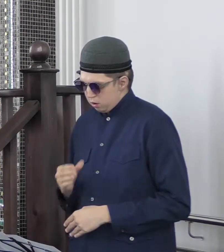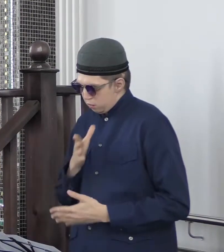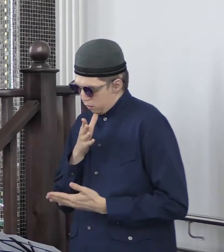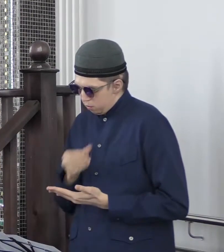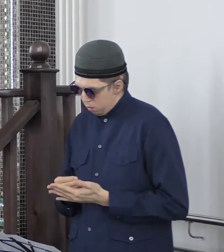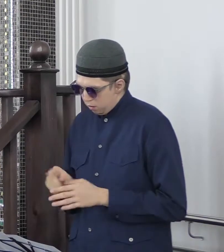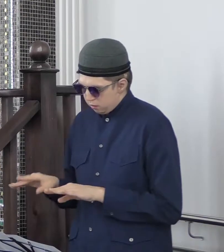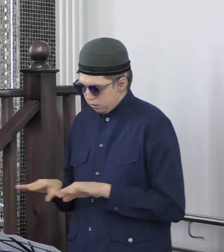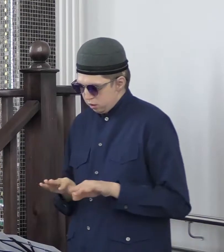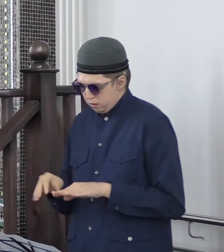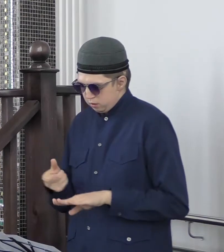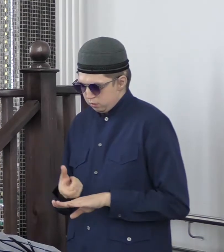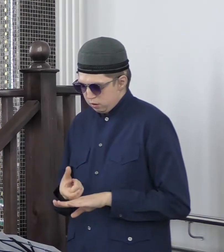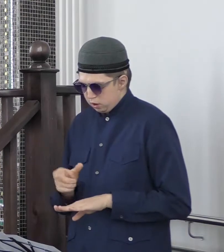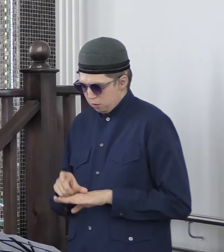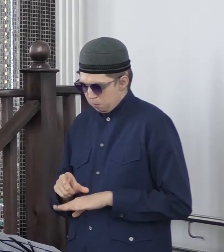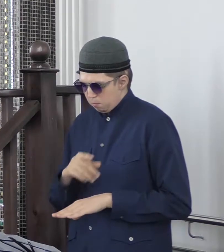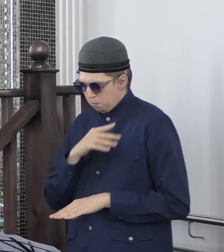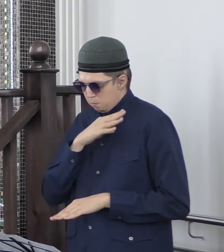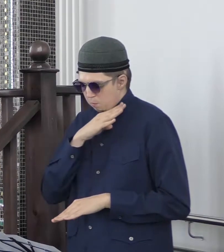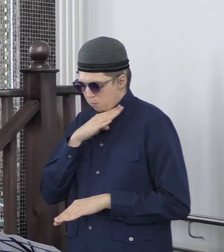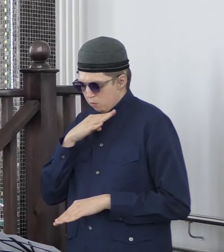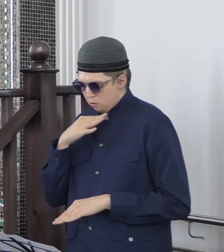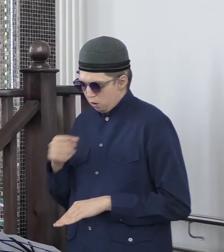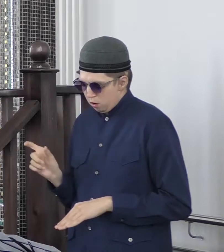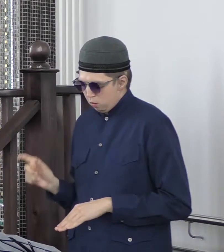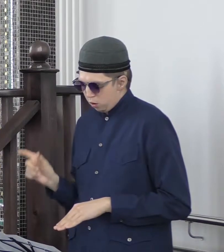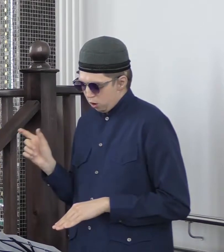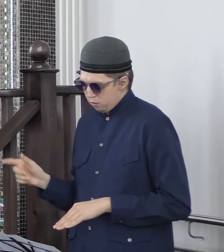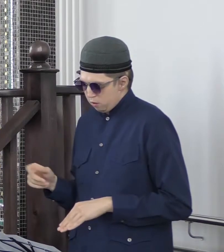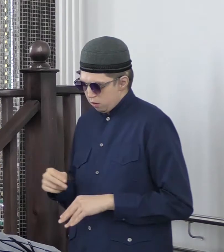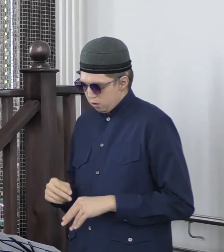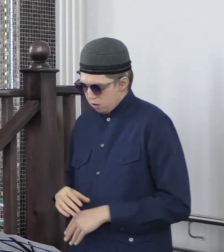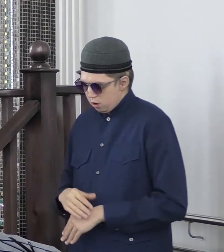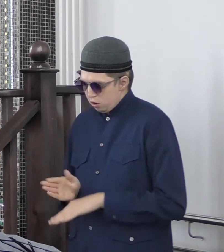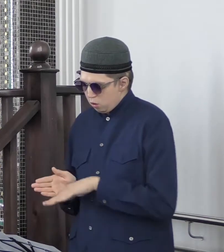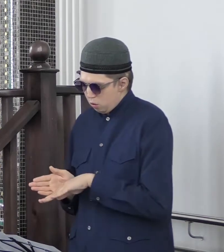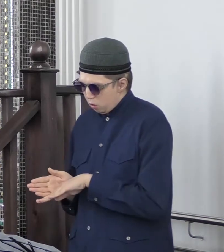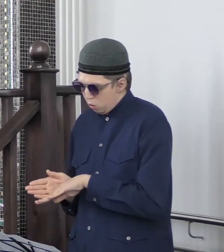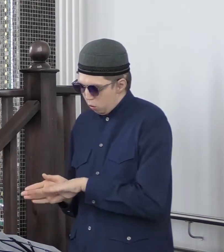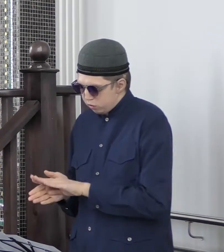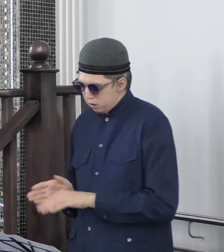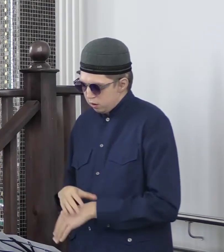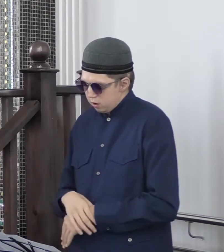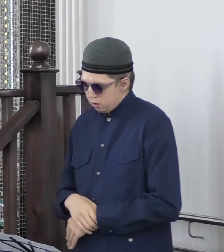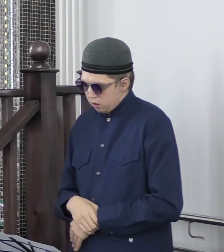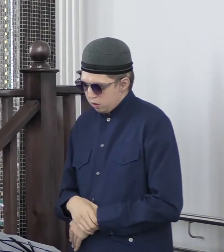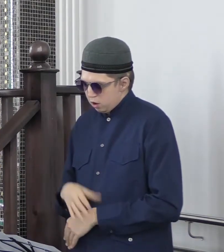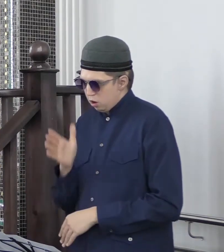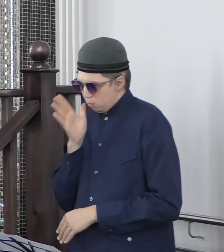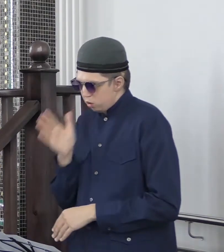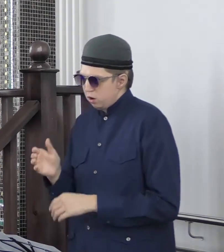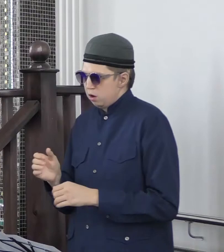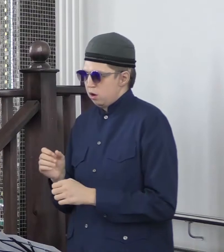iyidir. Fakir kalbiyi, kumulleri sünnetle rizal olmalısın bu işte. Bu ki, misaklasını